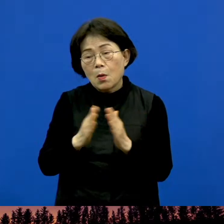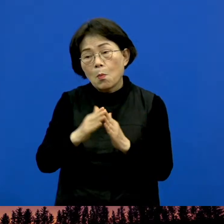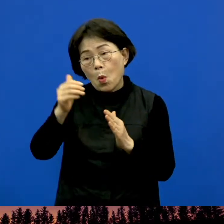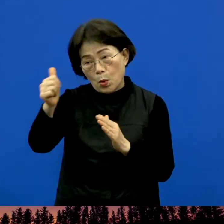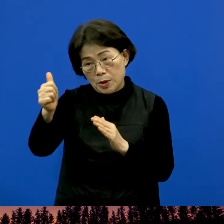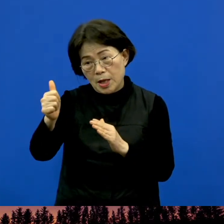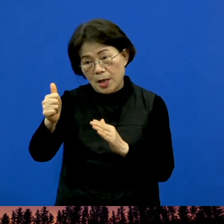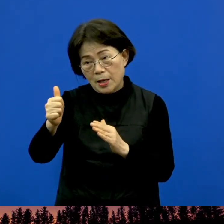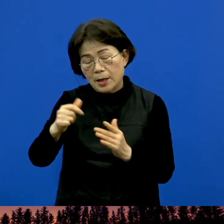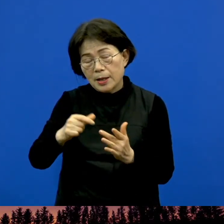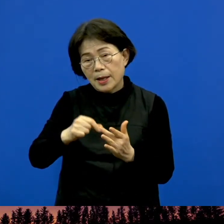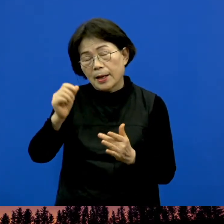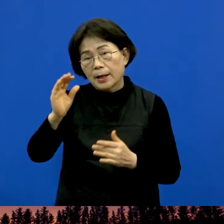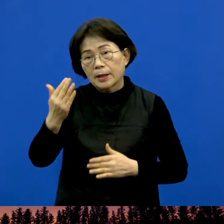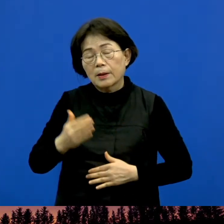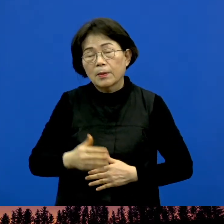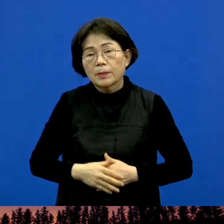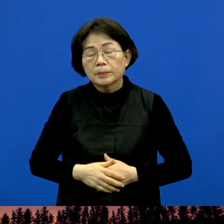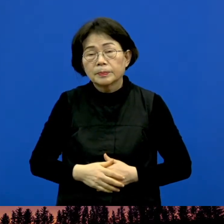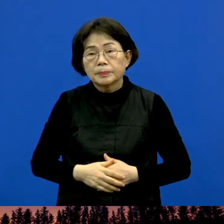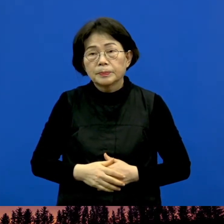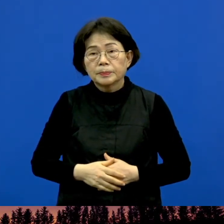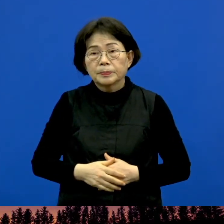사람이 중요하다는 걸 얘기하는 겁니다.